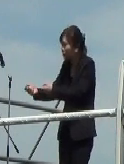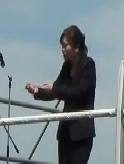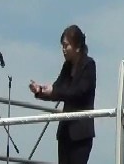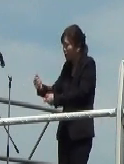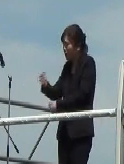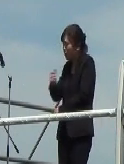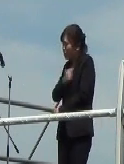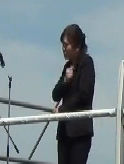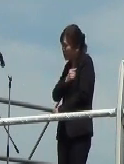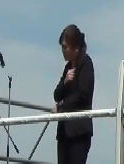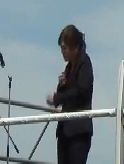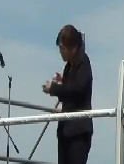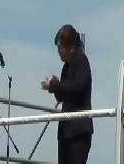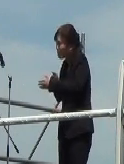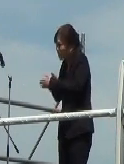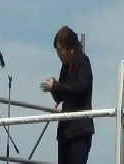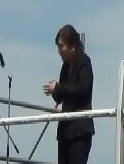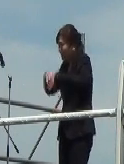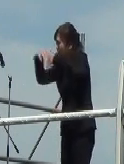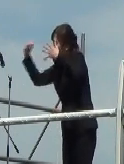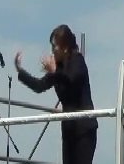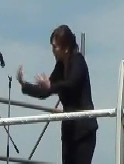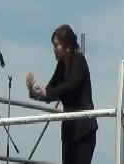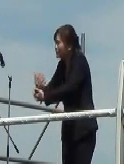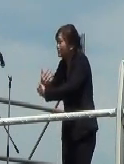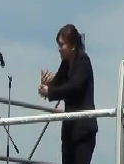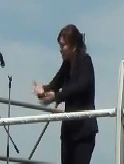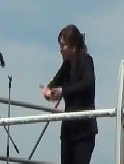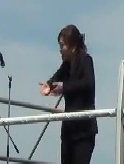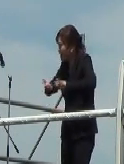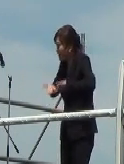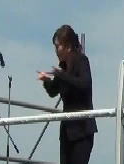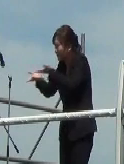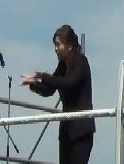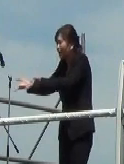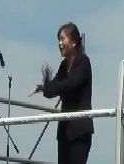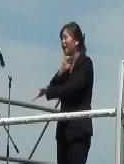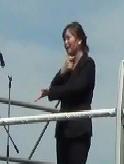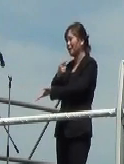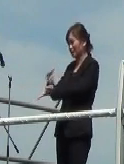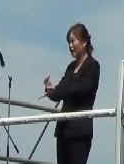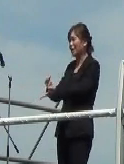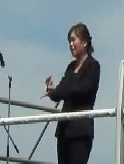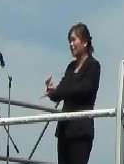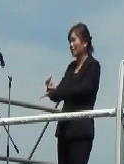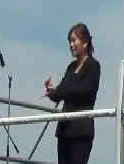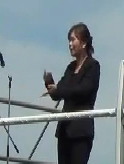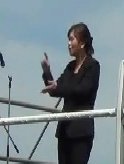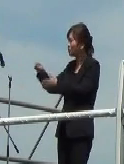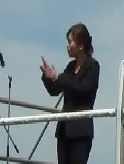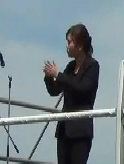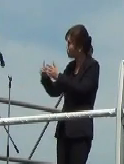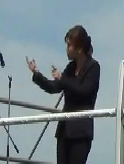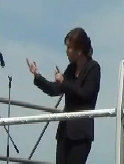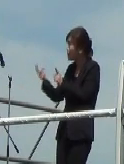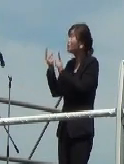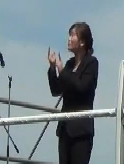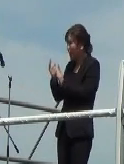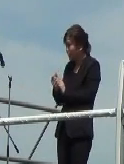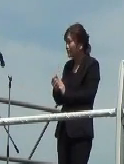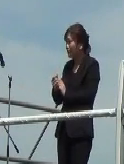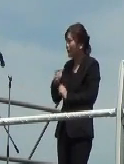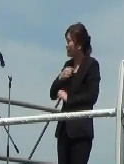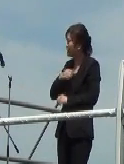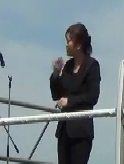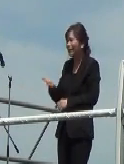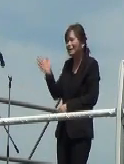しめてこの肌で温めてやりたい。その日の来るまで死ねはせん、い